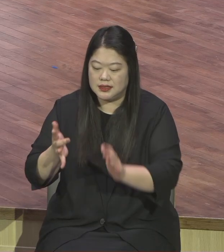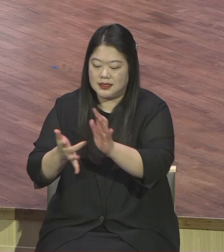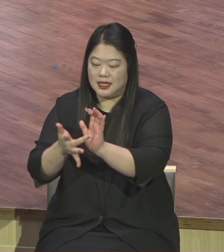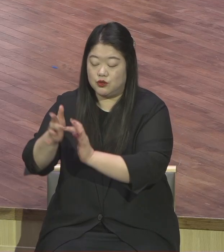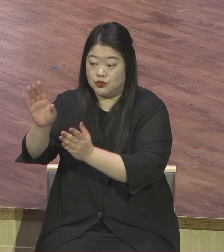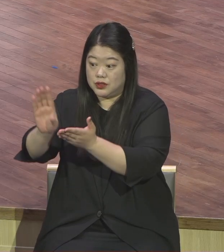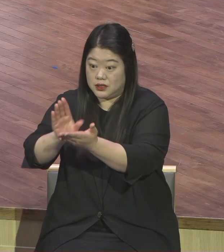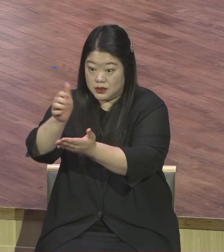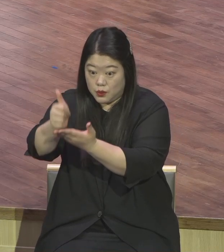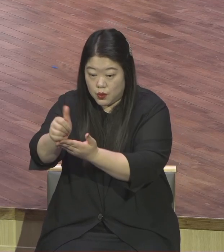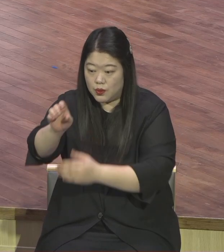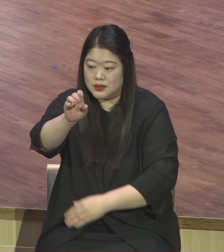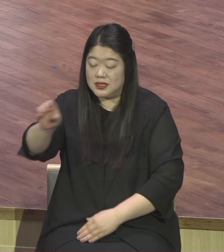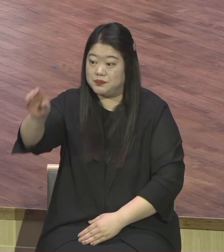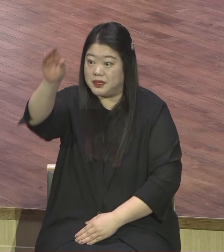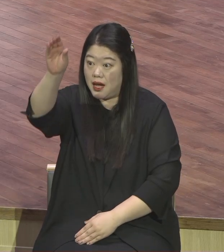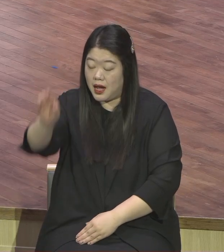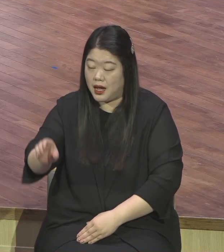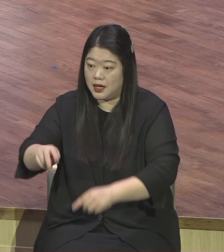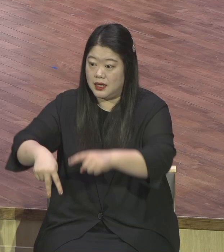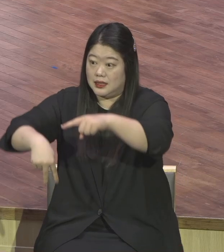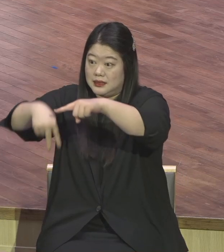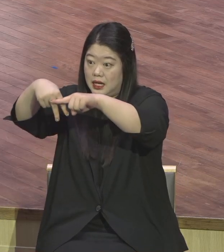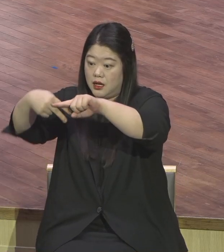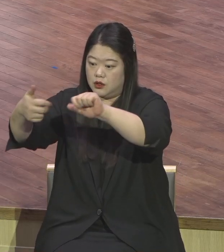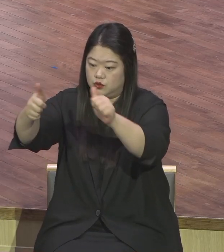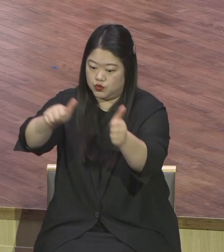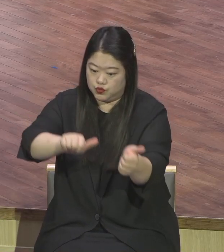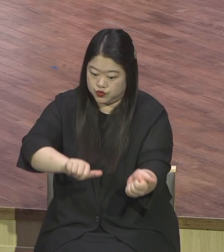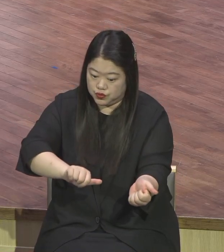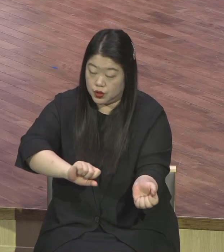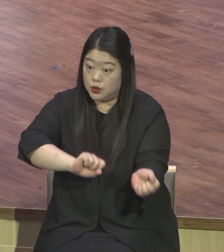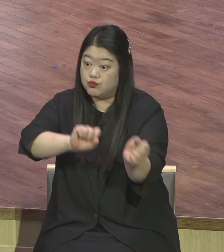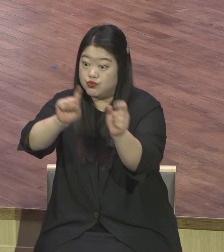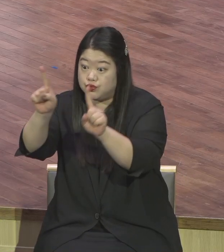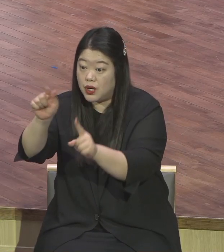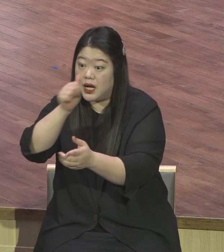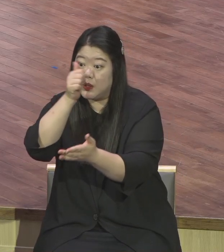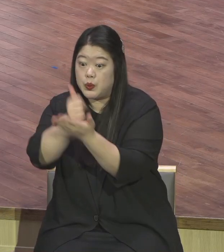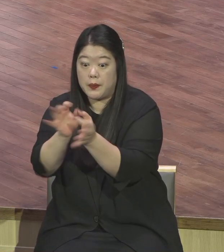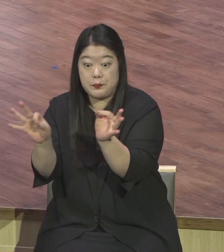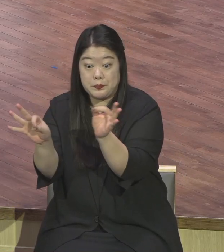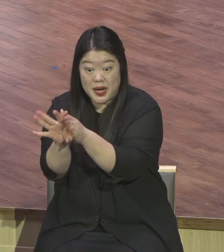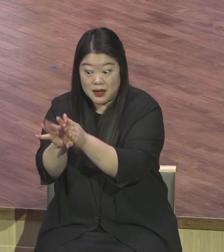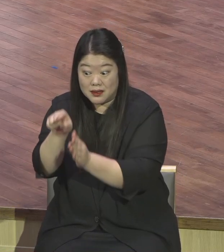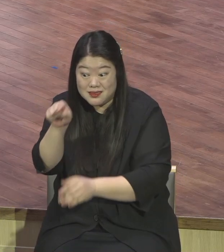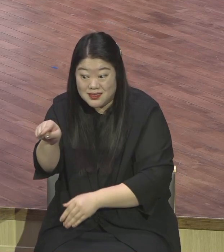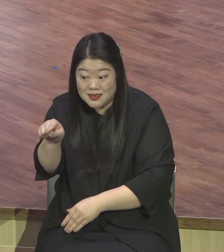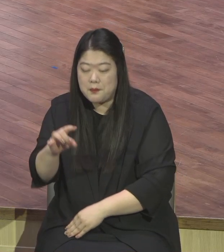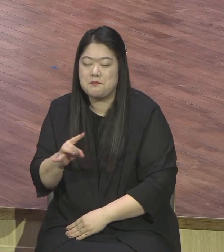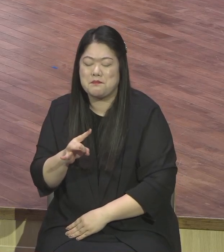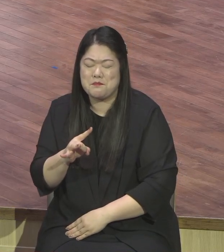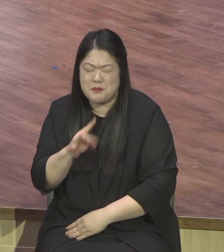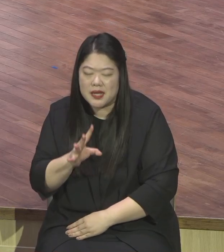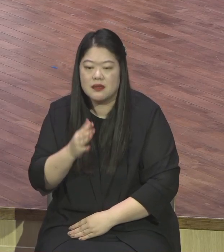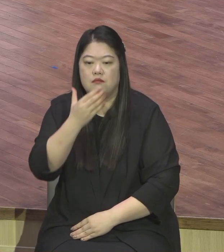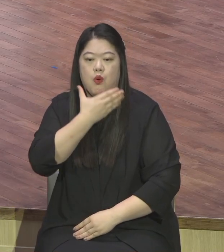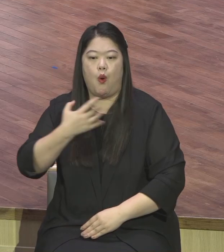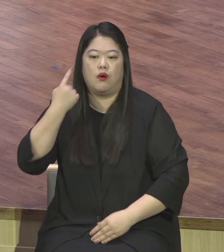그리스도의 십자가의 대속과 이 부활의 복음만이 찐 복음이다.